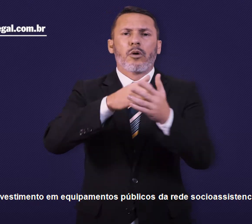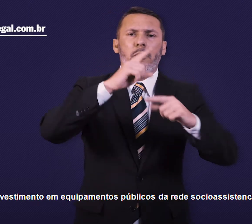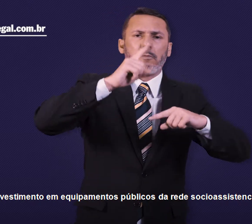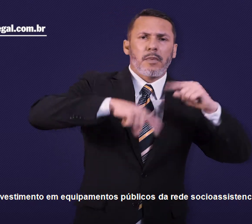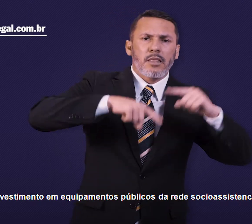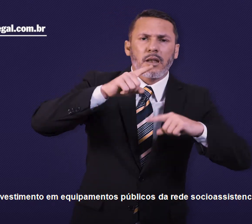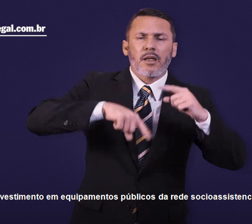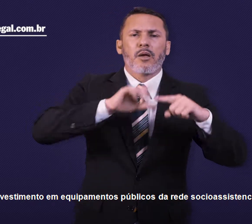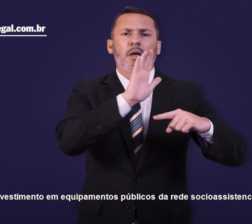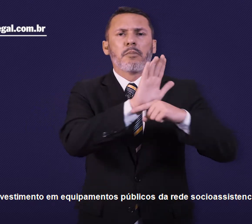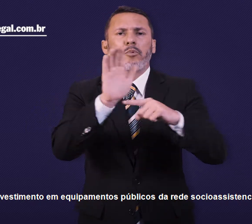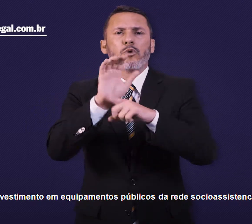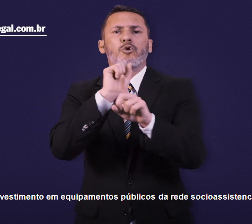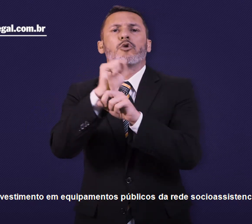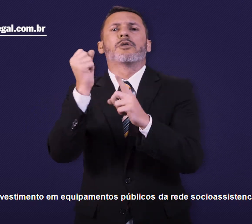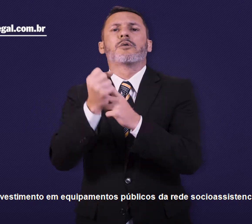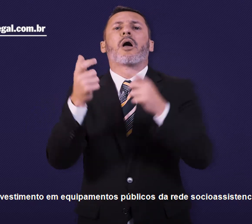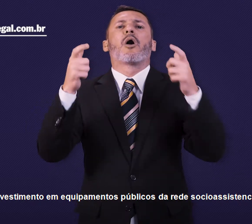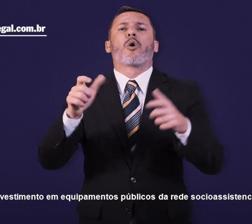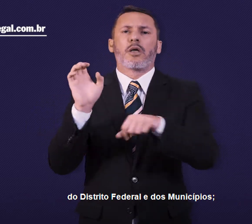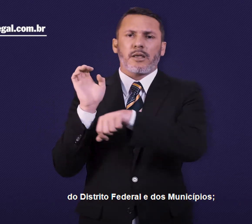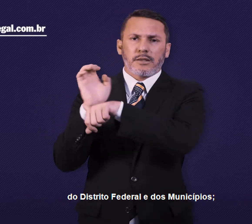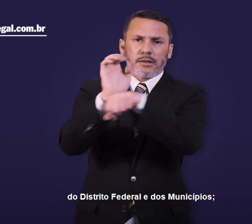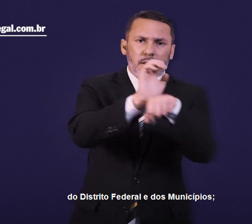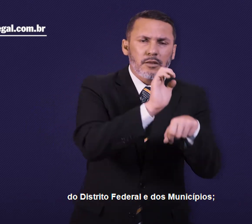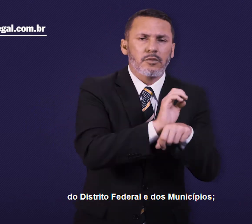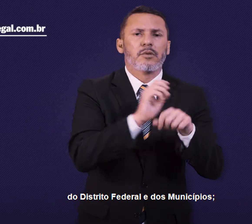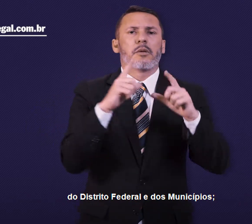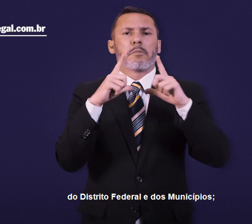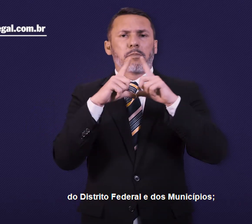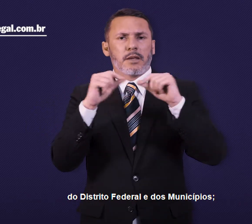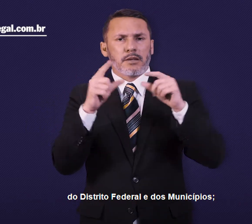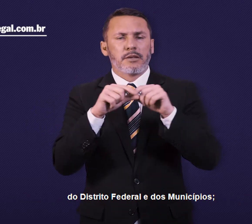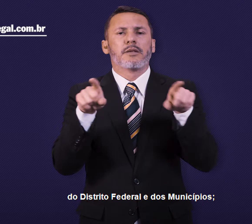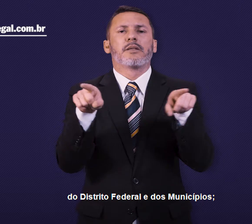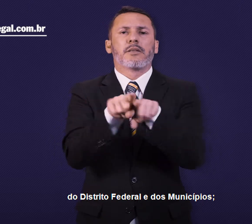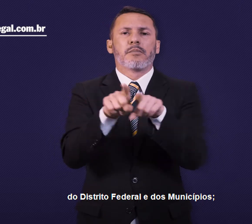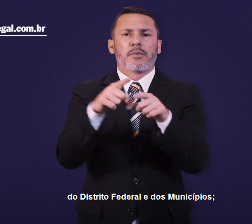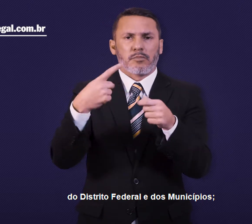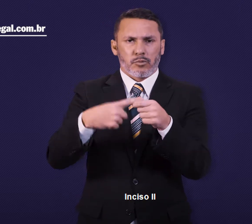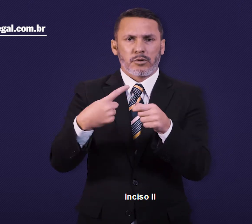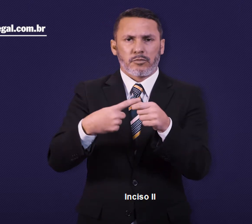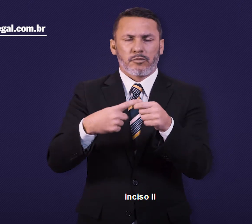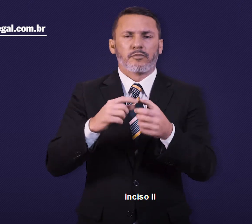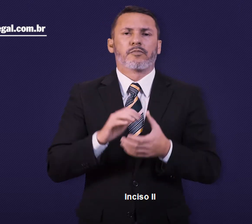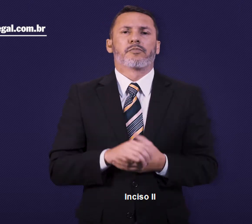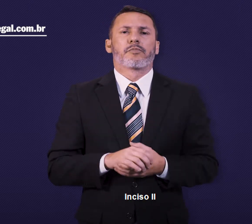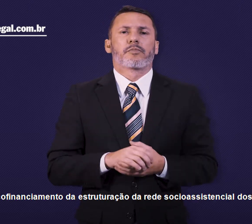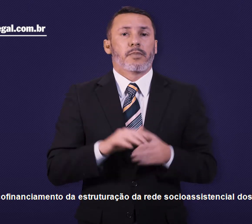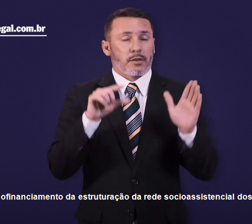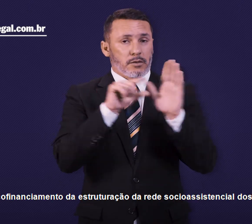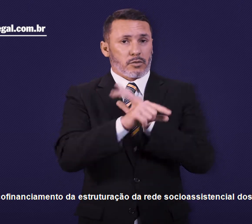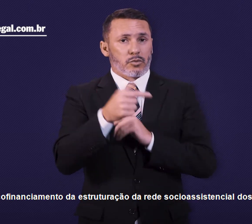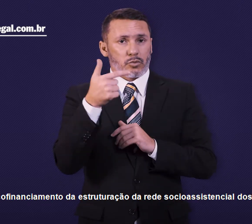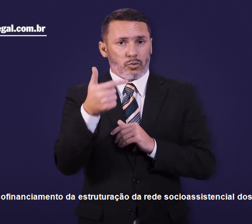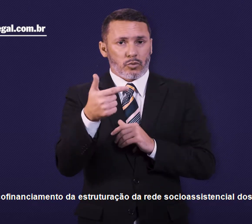rede socioassistencial dos Estados, do Distrito Federal e dos municípios. Inciso 2. Cofinanciamento